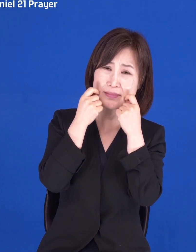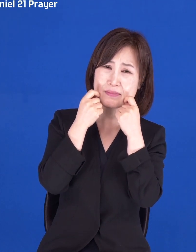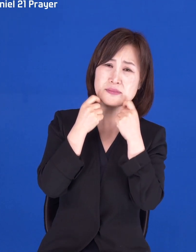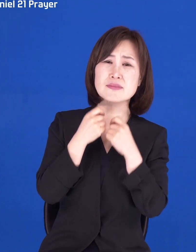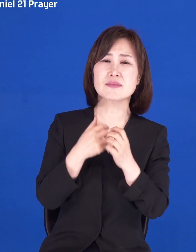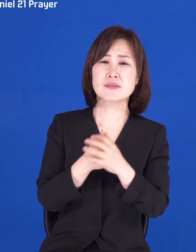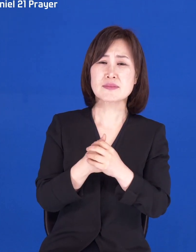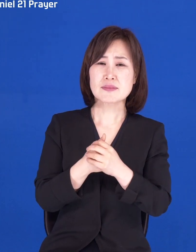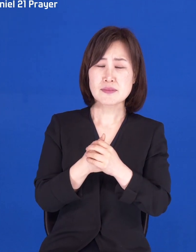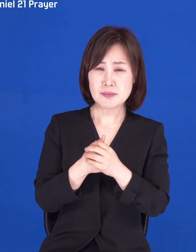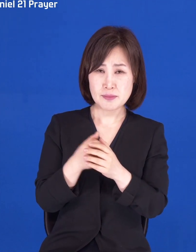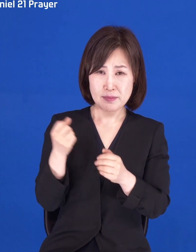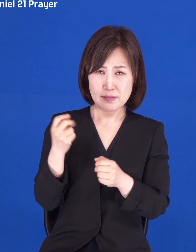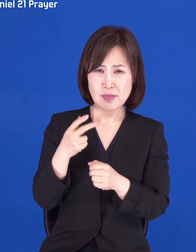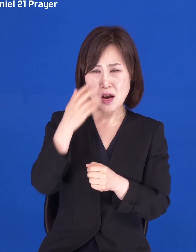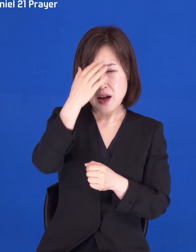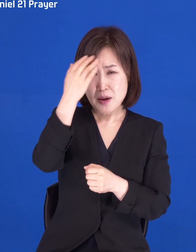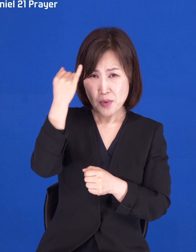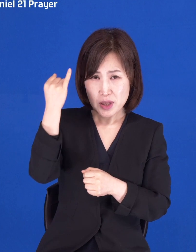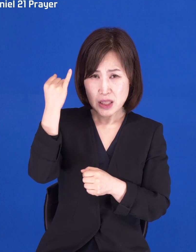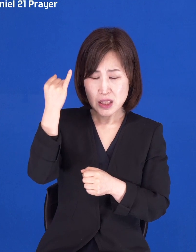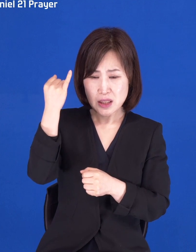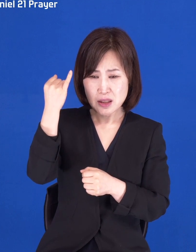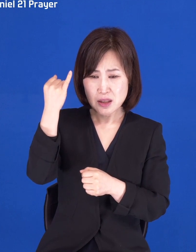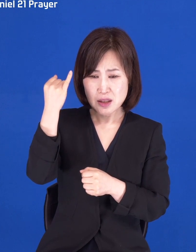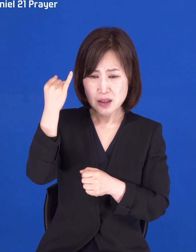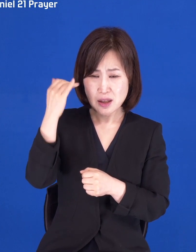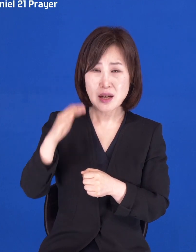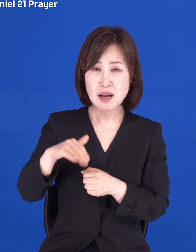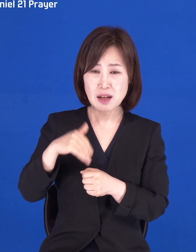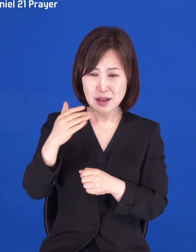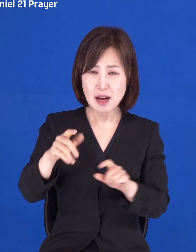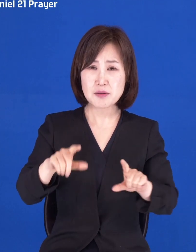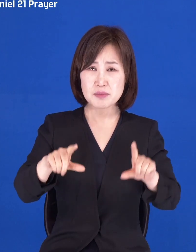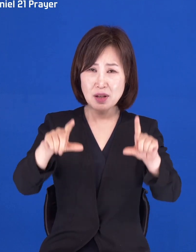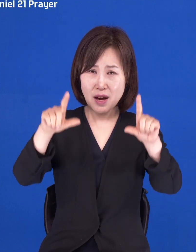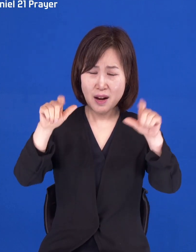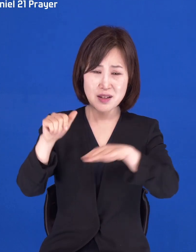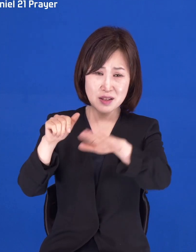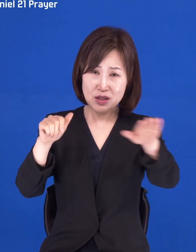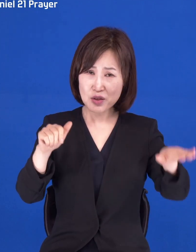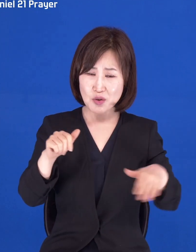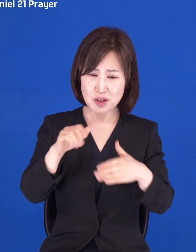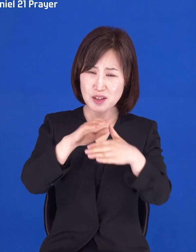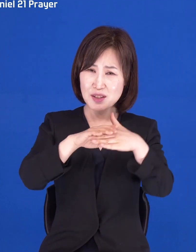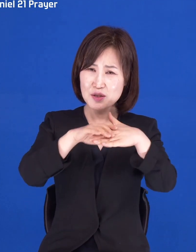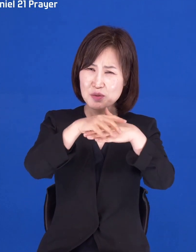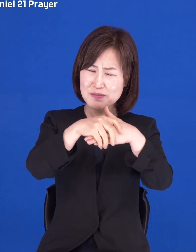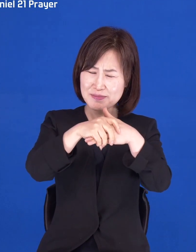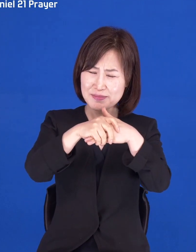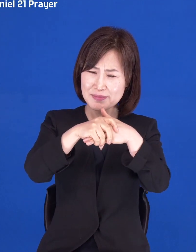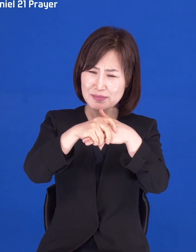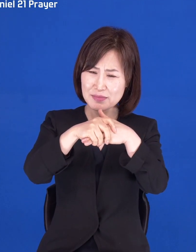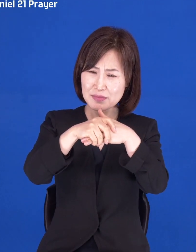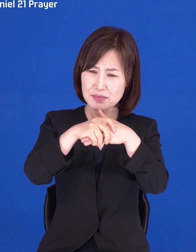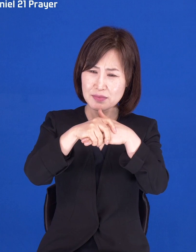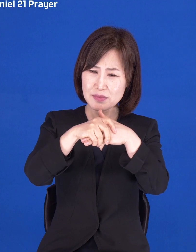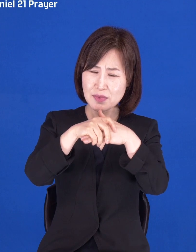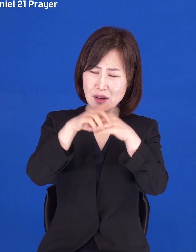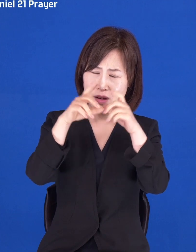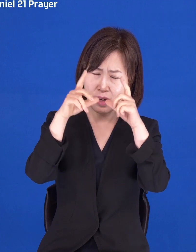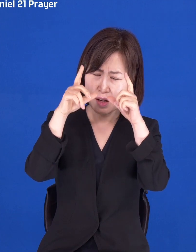그리고 저희 할머니는 다음 날 저희 손주들 손을 꼭 잡고 조용히 눈